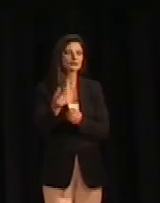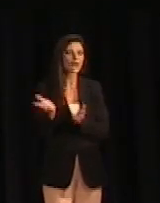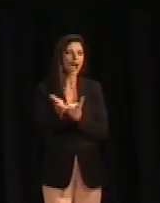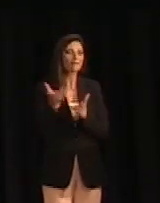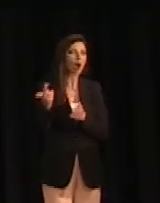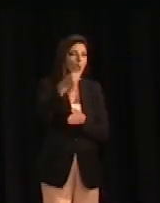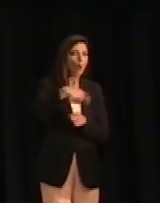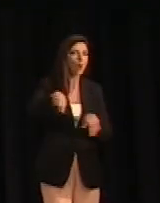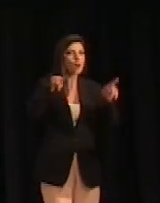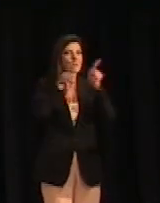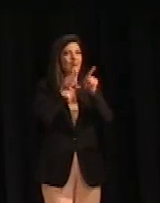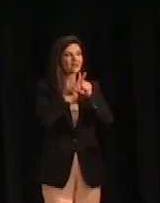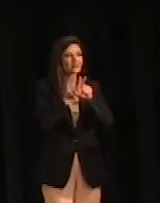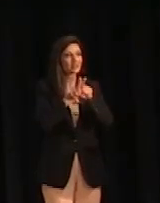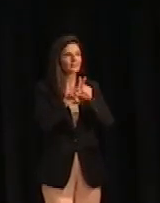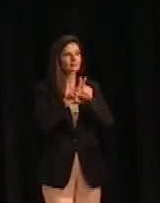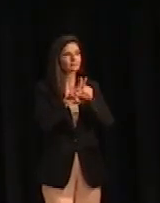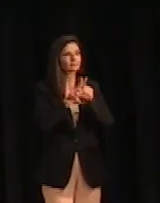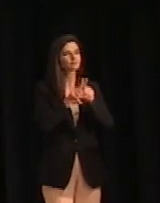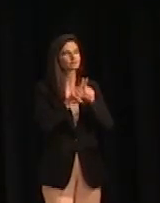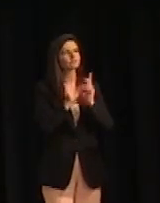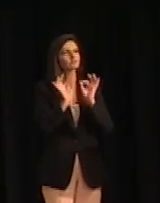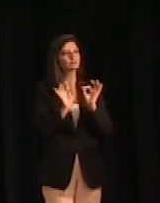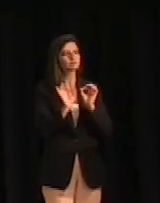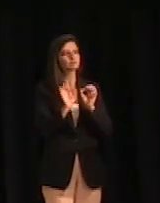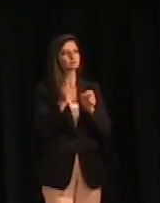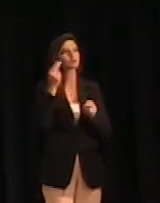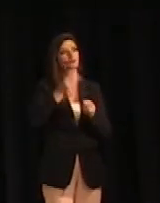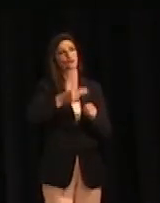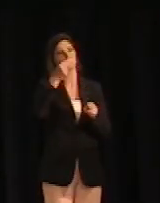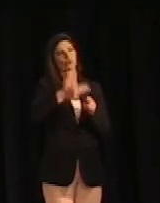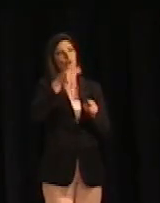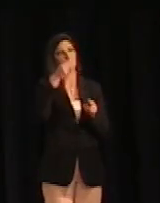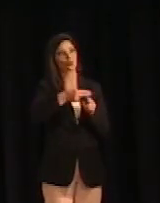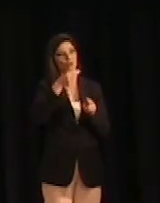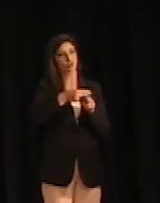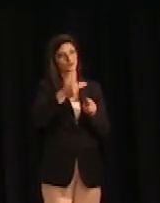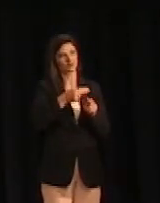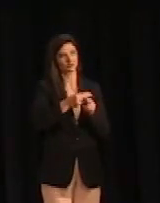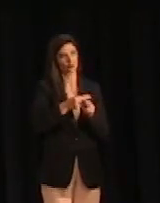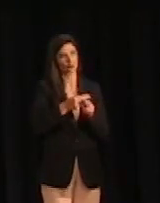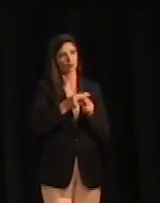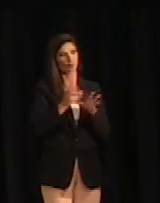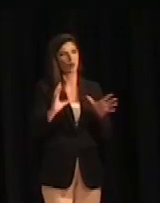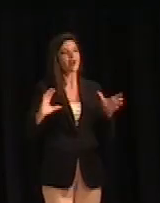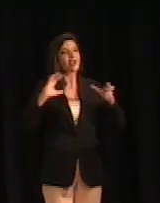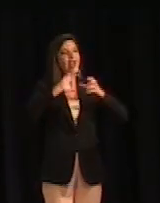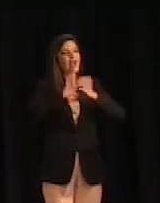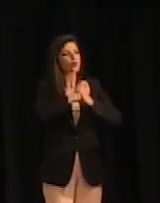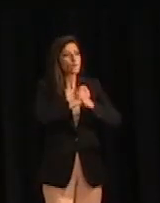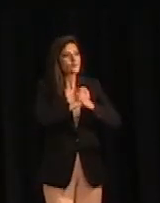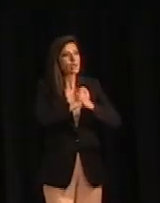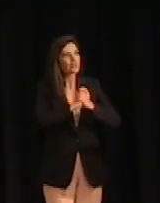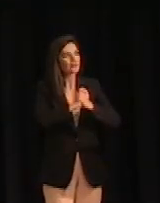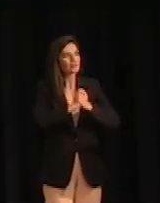προσπάθεια που προέρχεται από διαφορετικές ομάδες ανθρώπων, οι οποίες ενώνουν δυνάμεις για τη στήριξη,